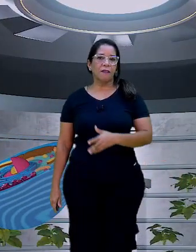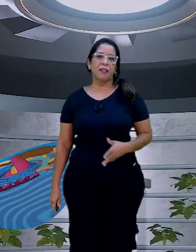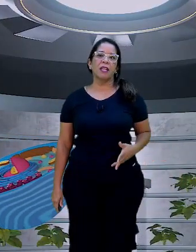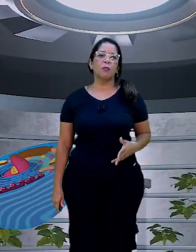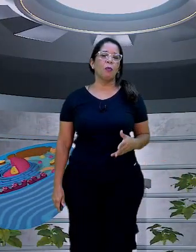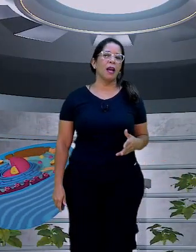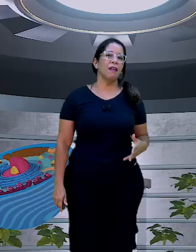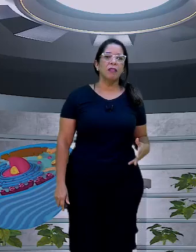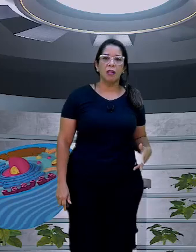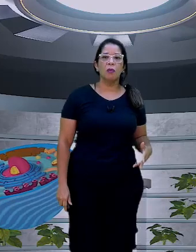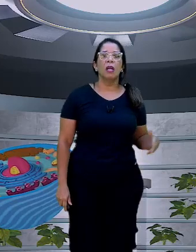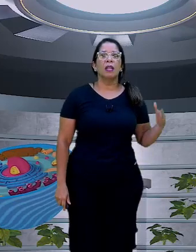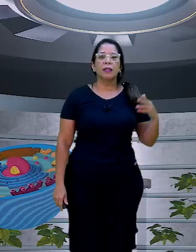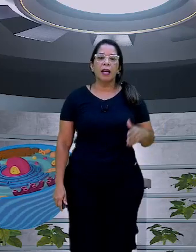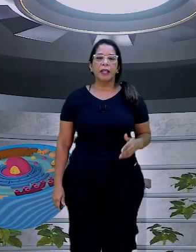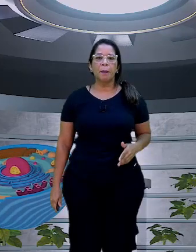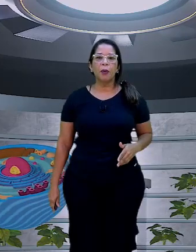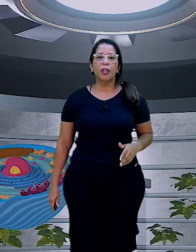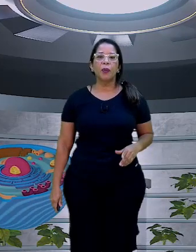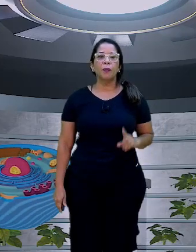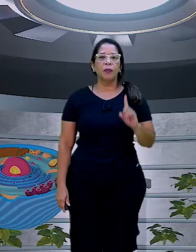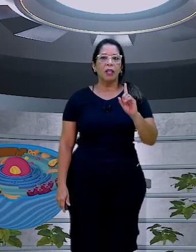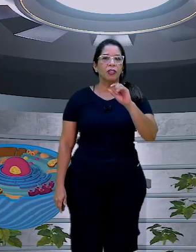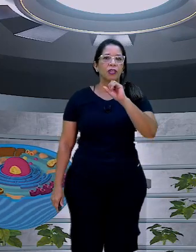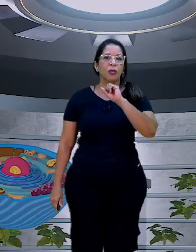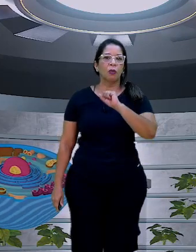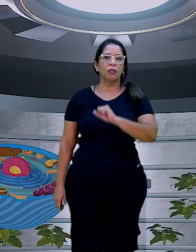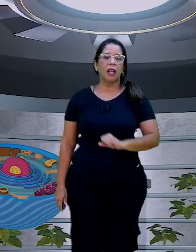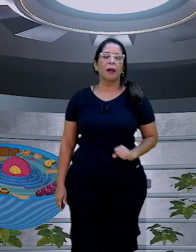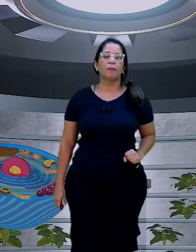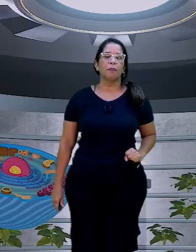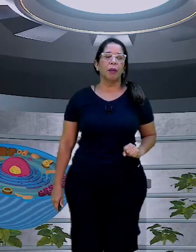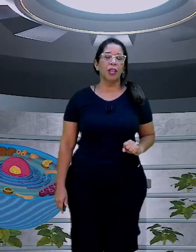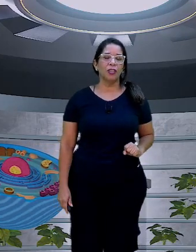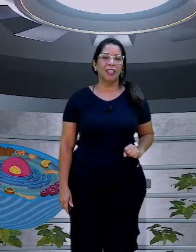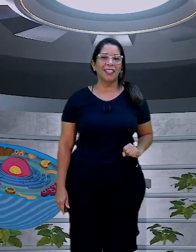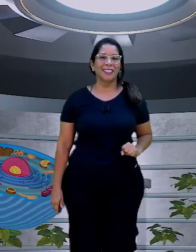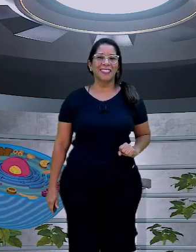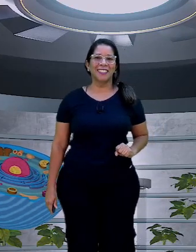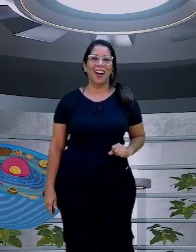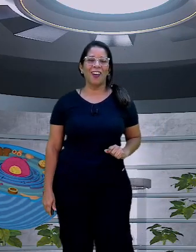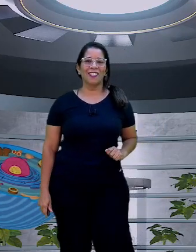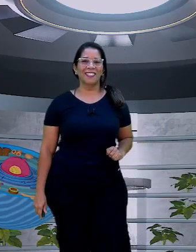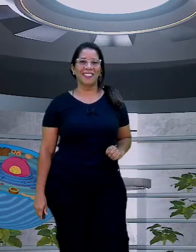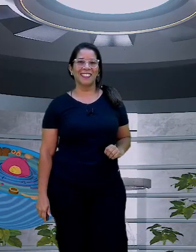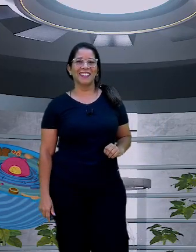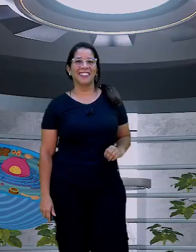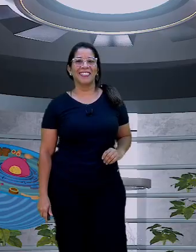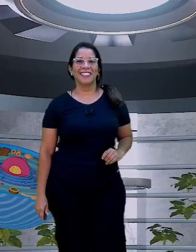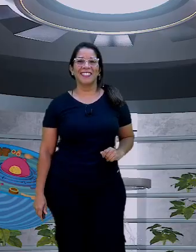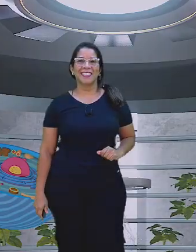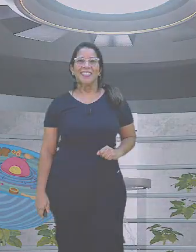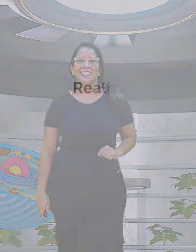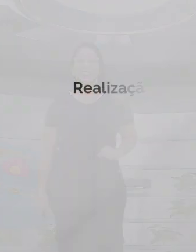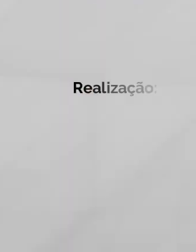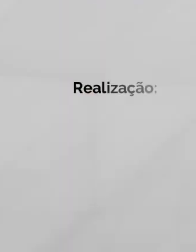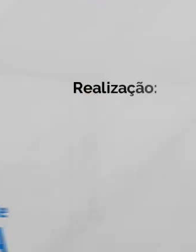Mas a gente vai vir aí com uma revisão daqui a pouquinho e a gente se encontra lá. Beijo grande, tchau!